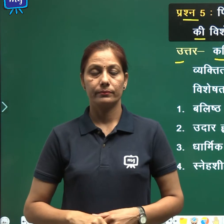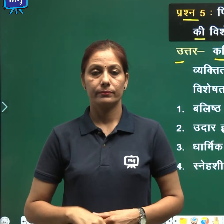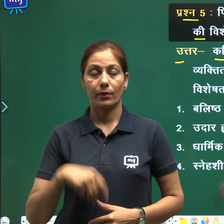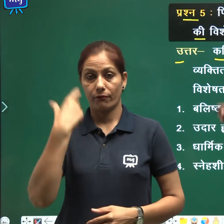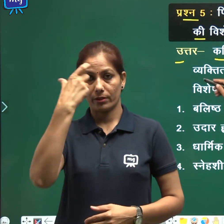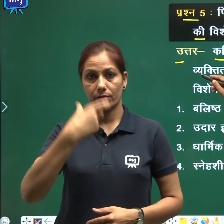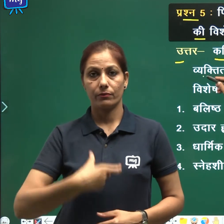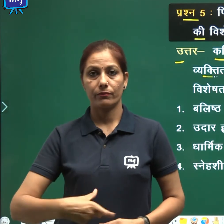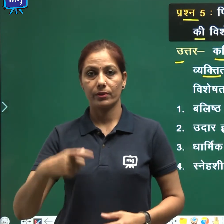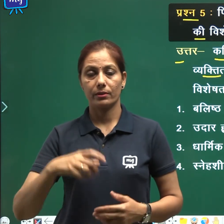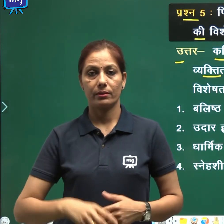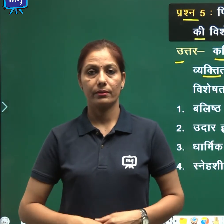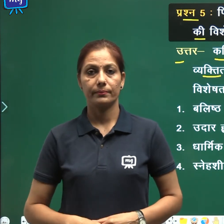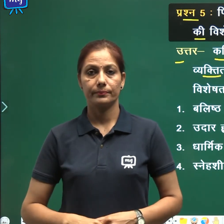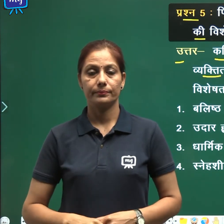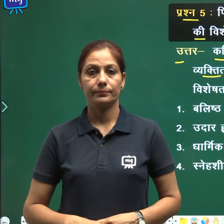व्यक्तित्व की